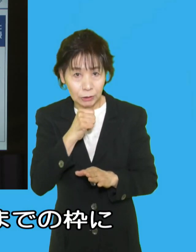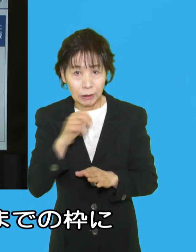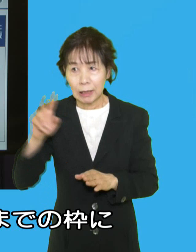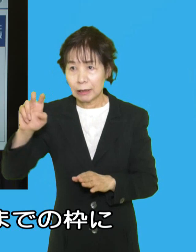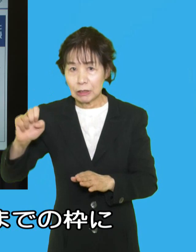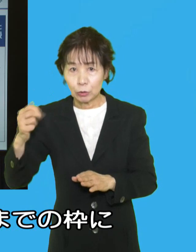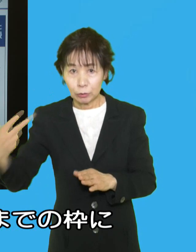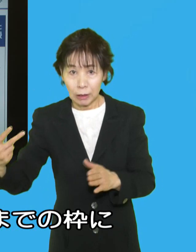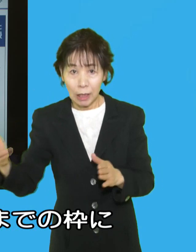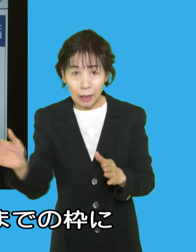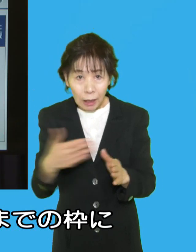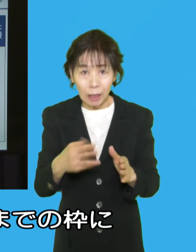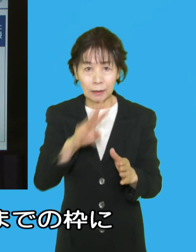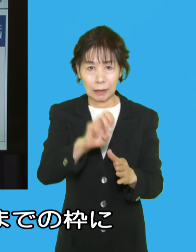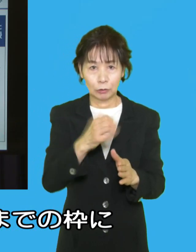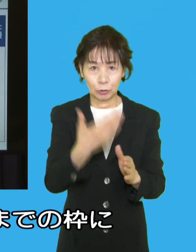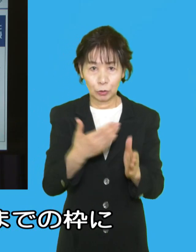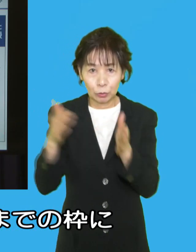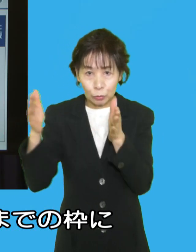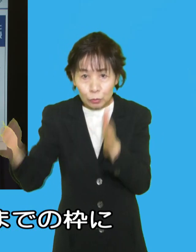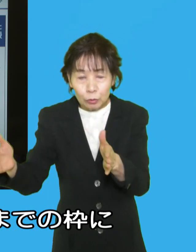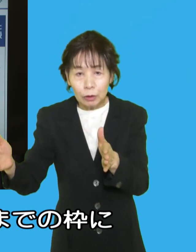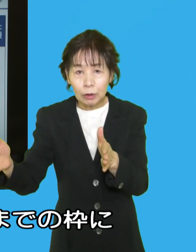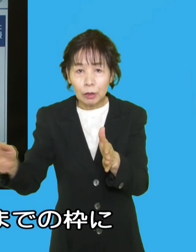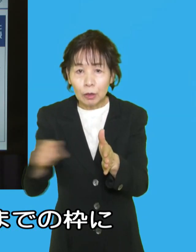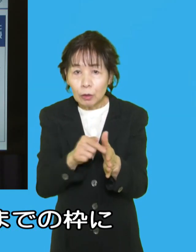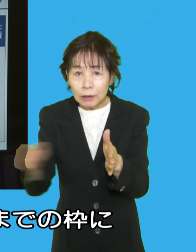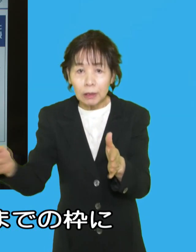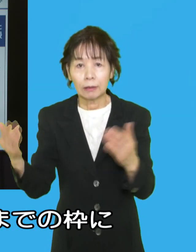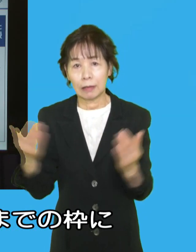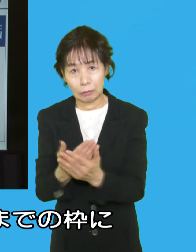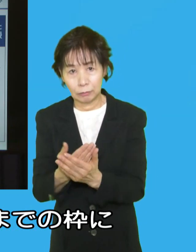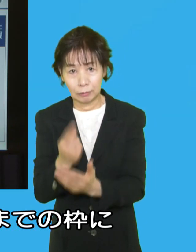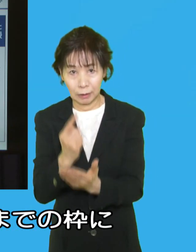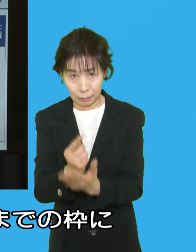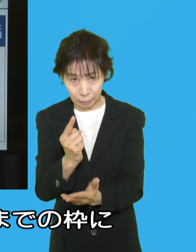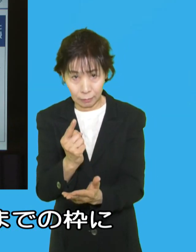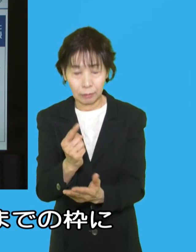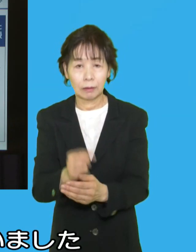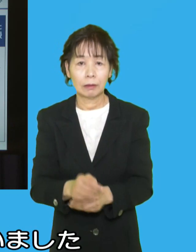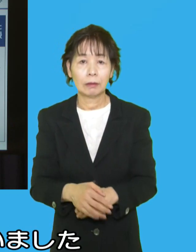27歳から新たに39歳までっていう枠になるということだけです。